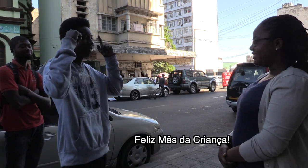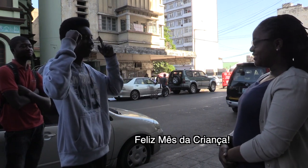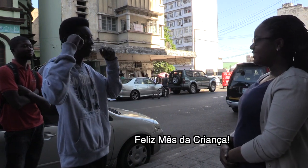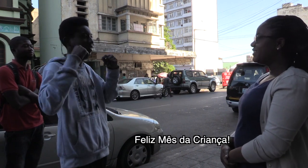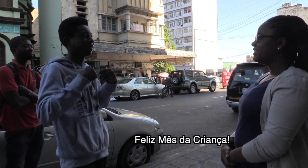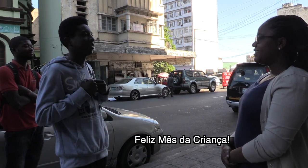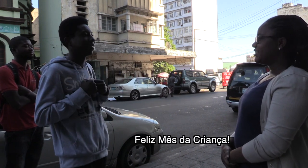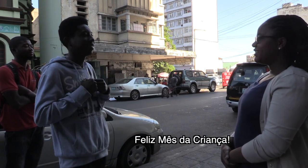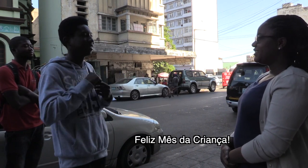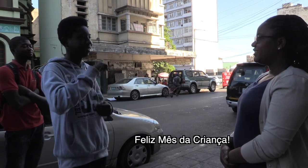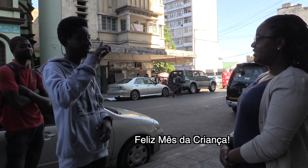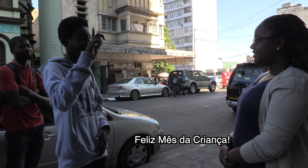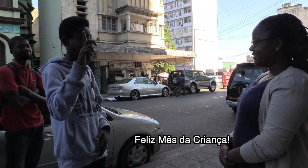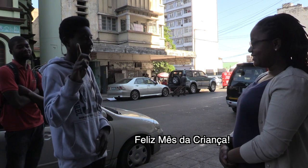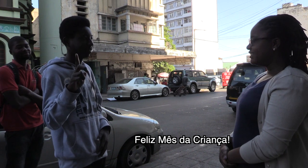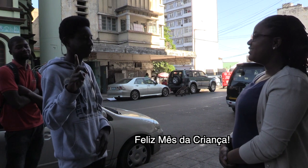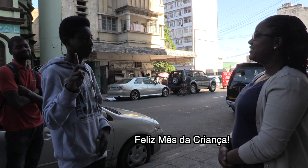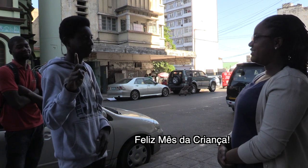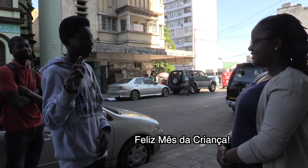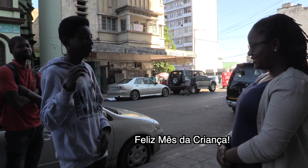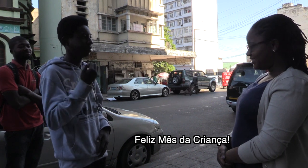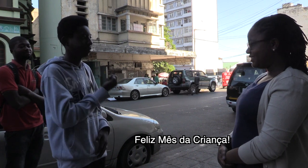Feliz Mês da Criança!